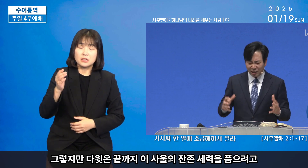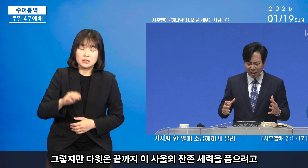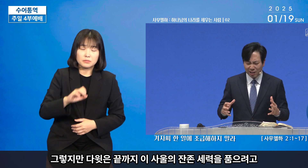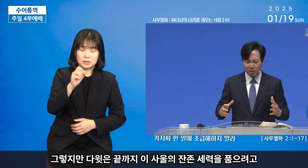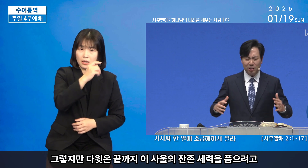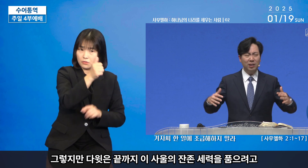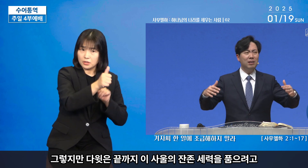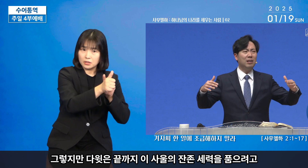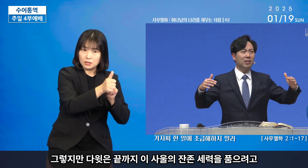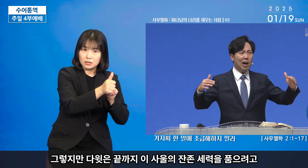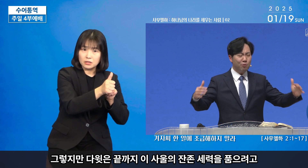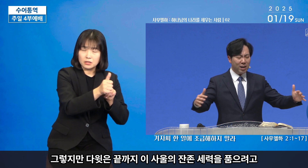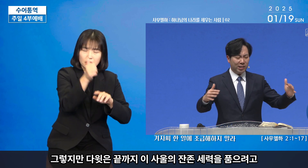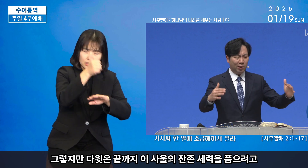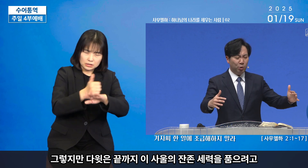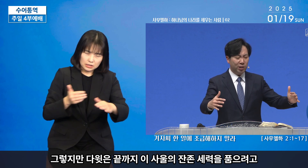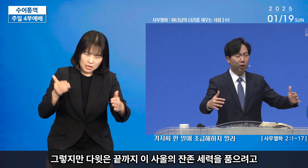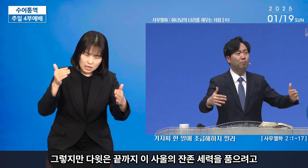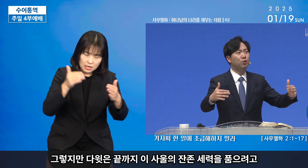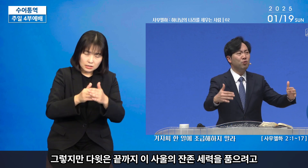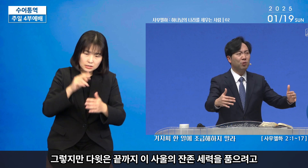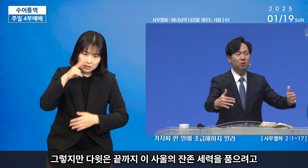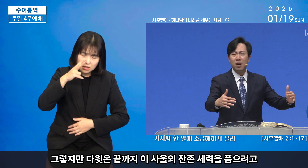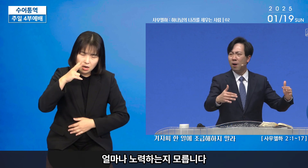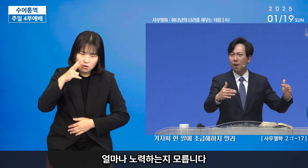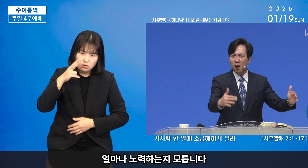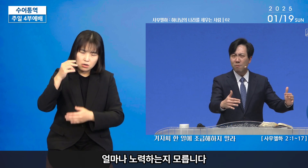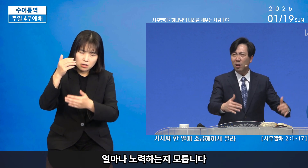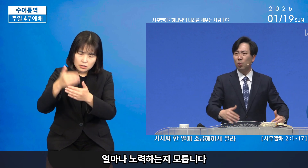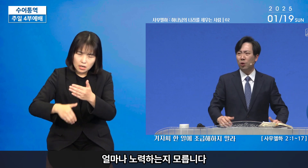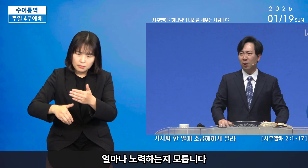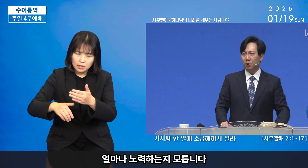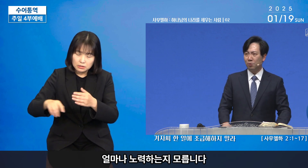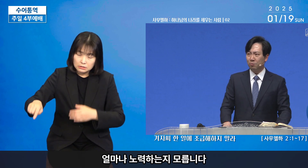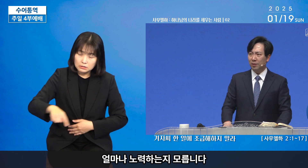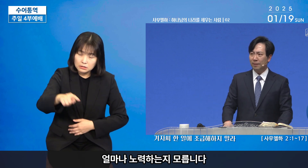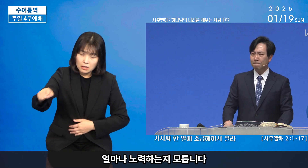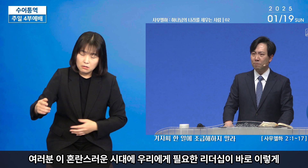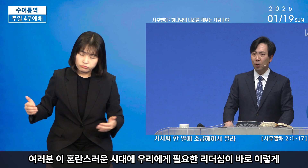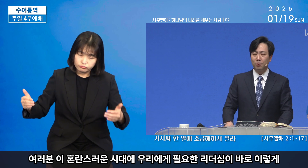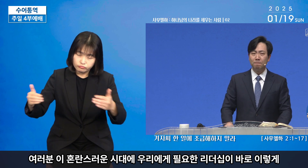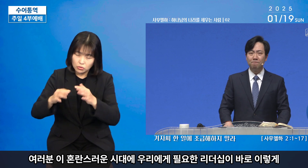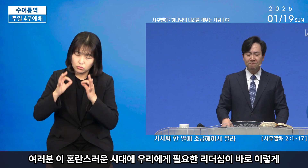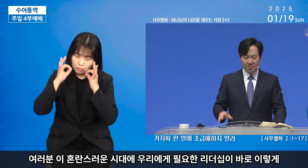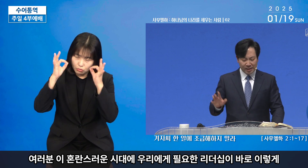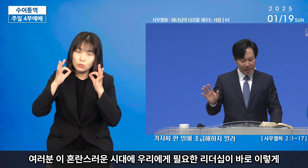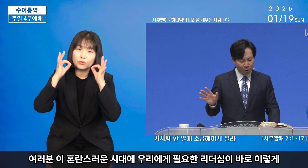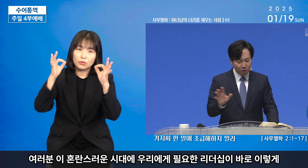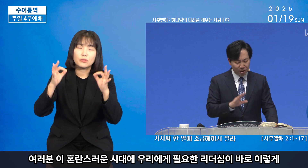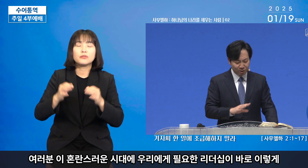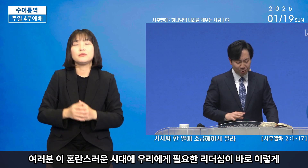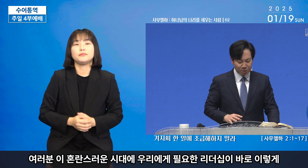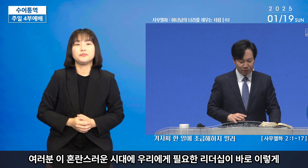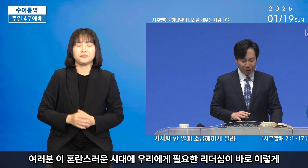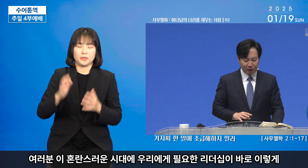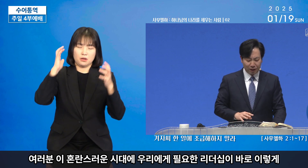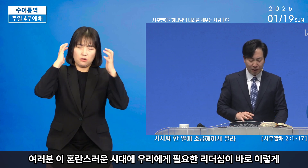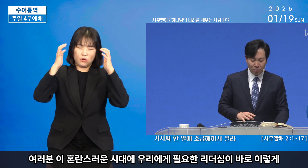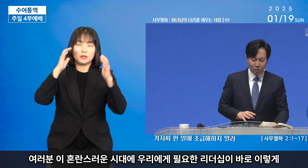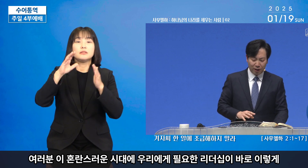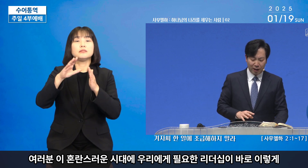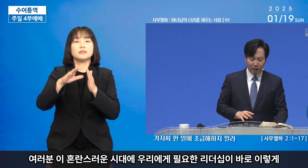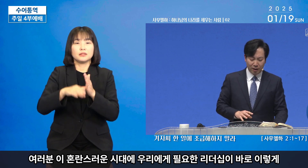다윗은 끝까지 이 사울의 잔존 세력을 품으려고 얼마나 노력하는지 모릅니다. 여러분, 이 혼란스러운